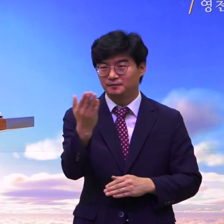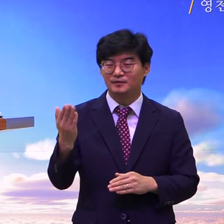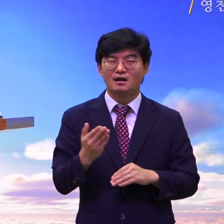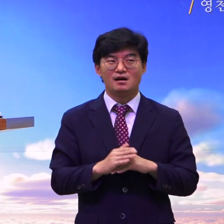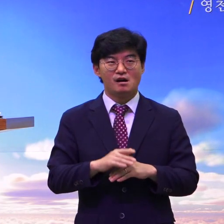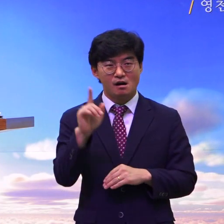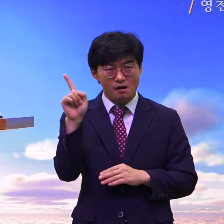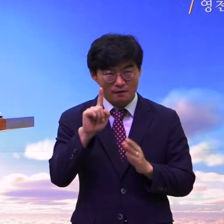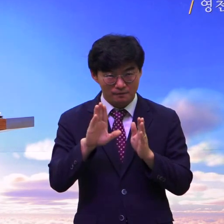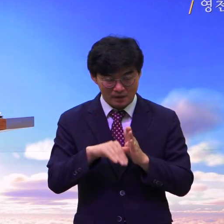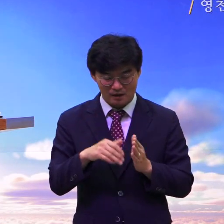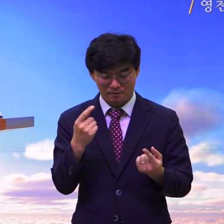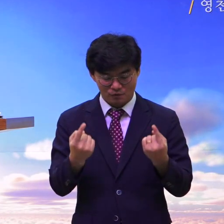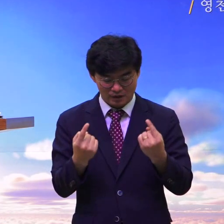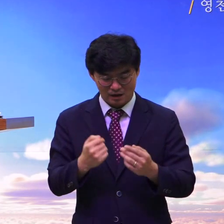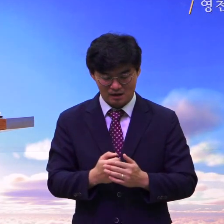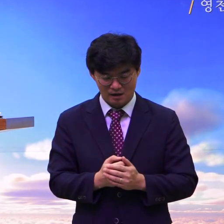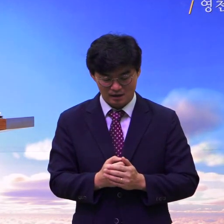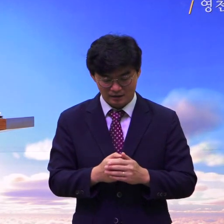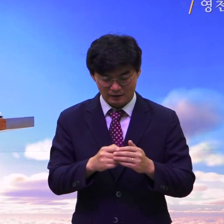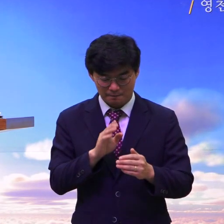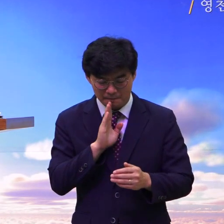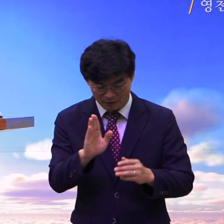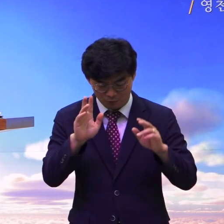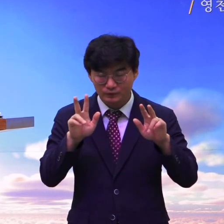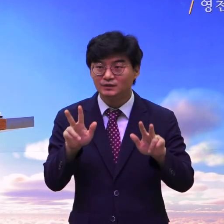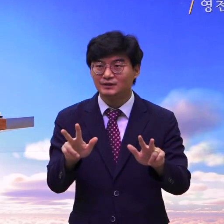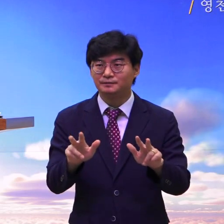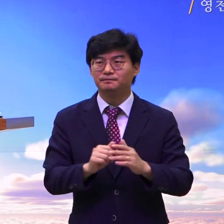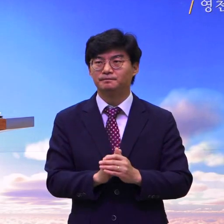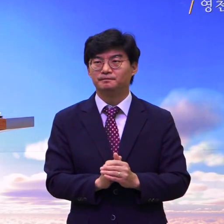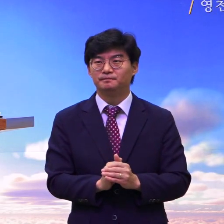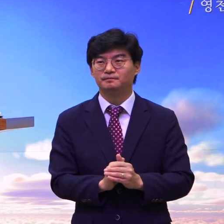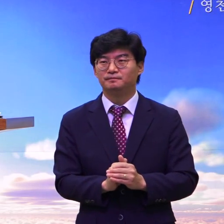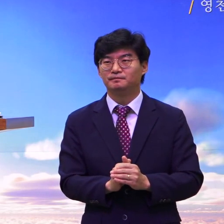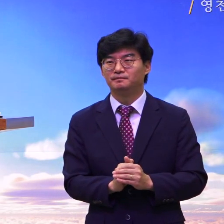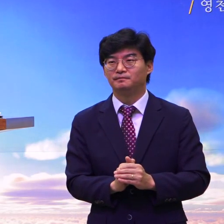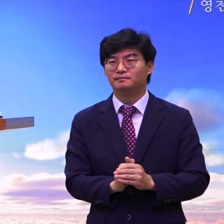어느 때보다 바로 지금이